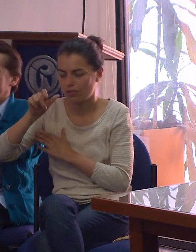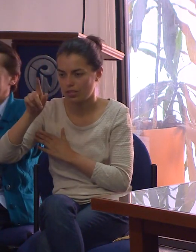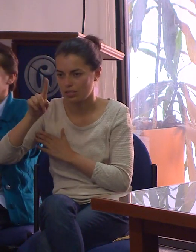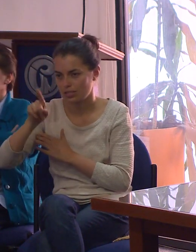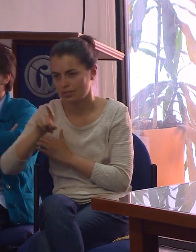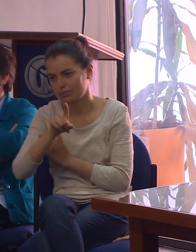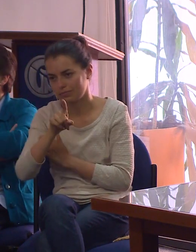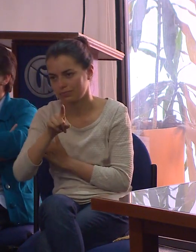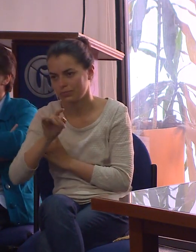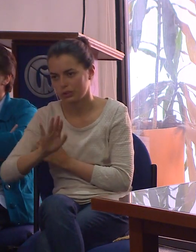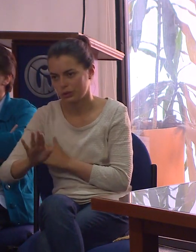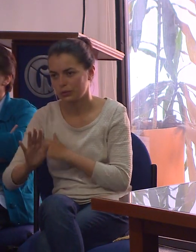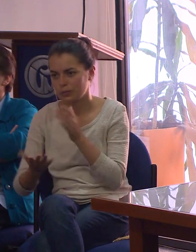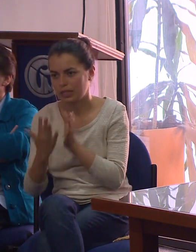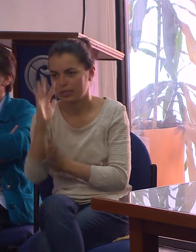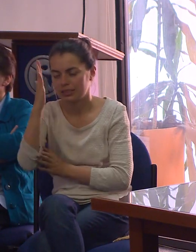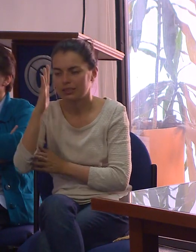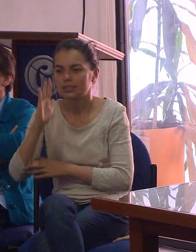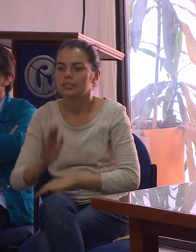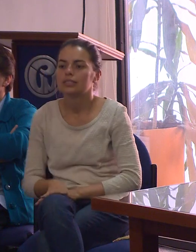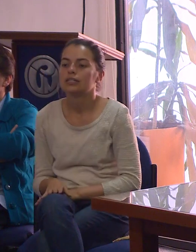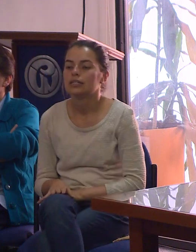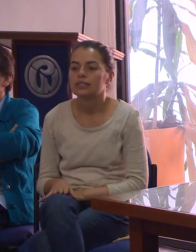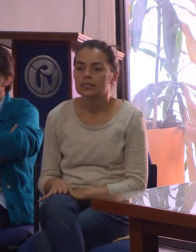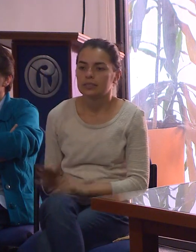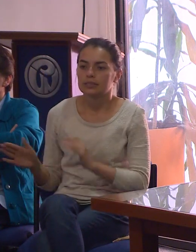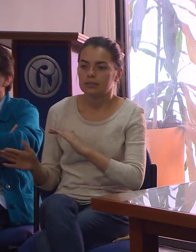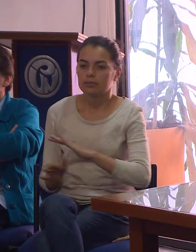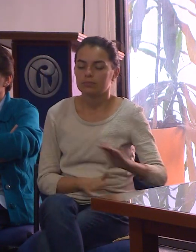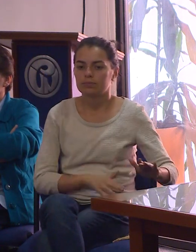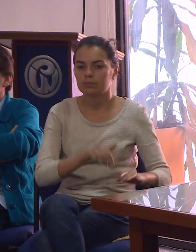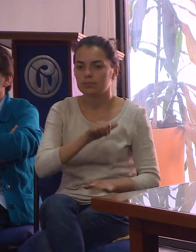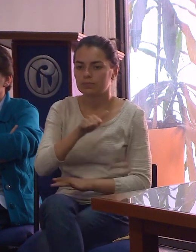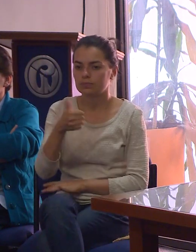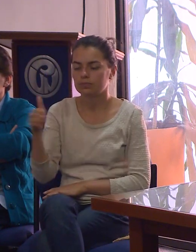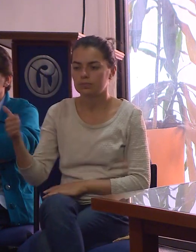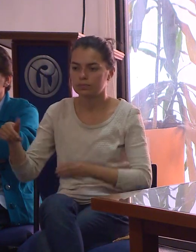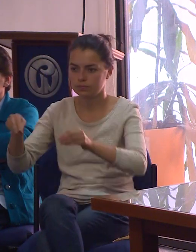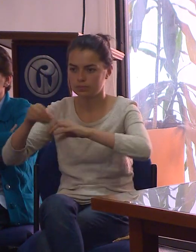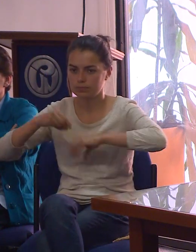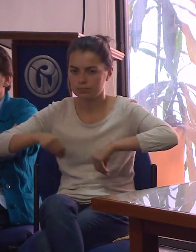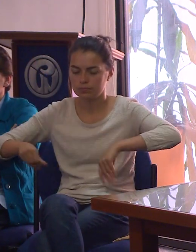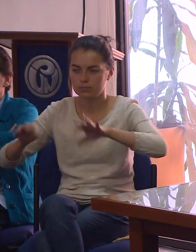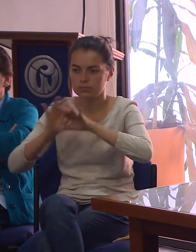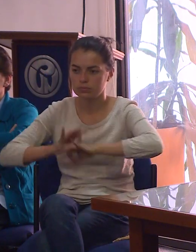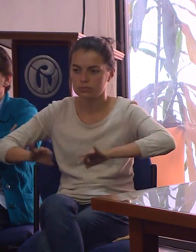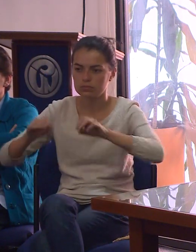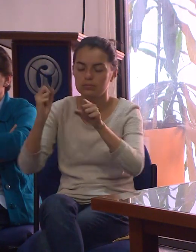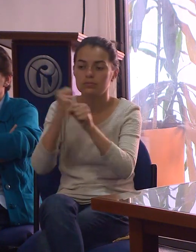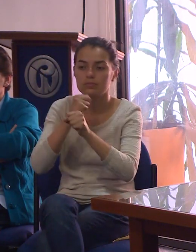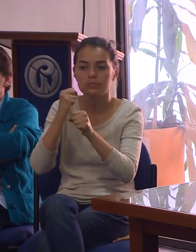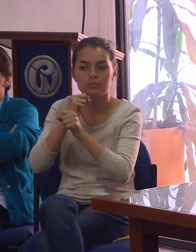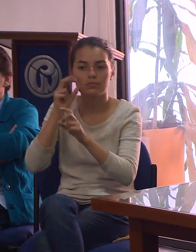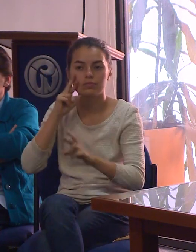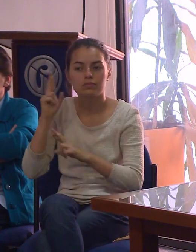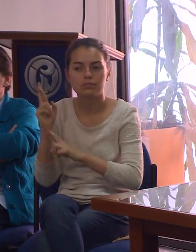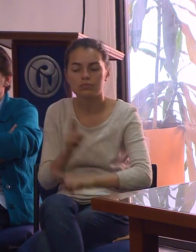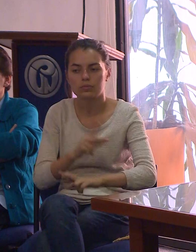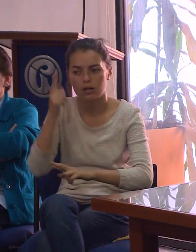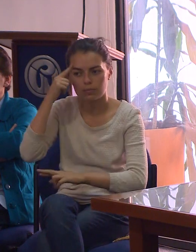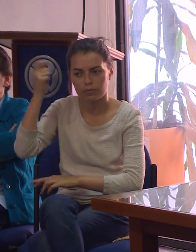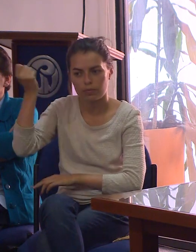materializar. En otros territorios, por ejemplo, se ha podido también trabajar y reconocer la